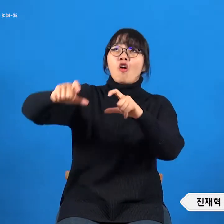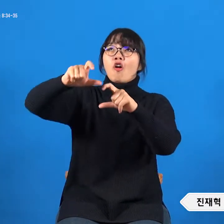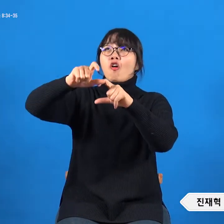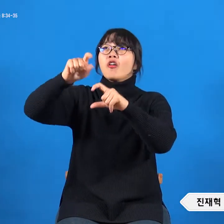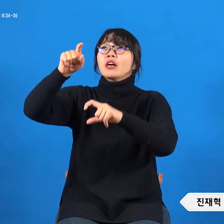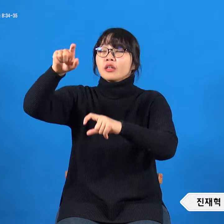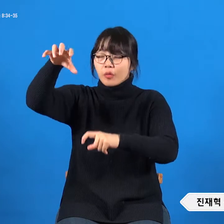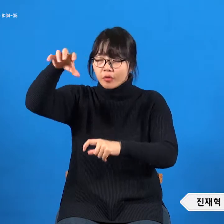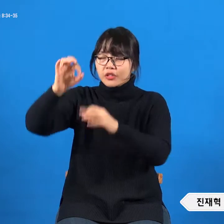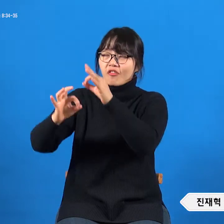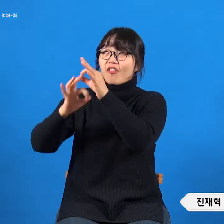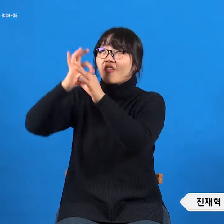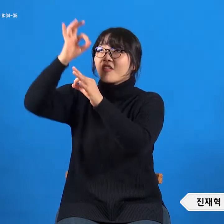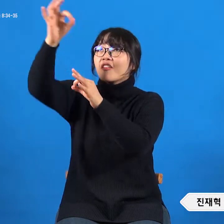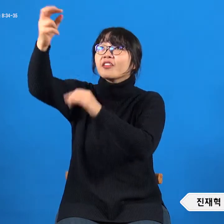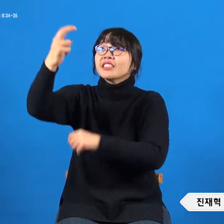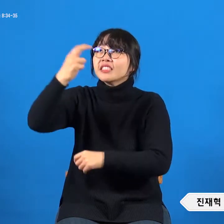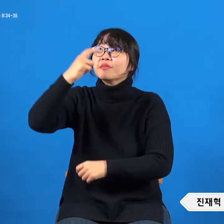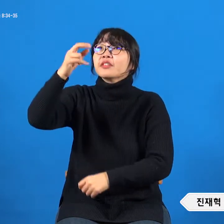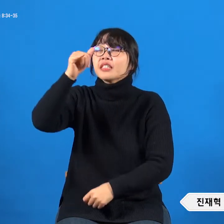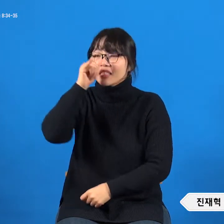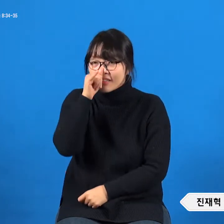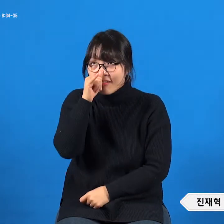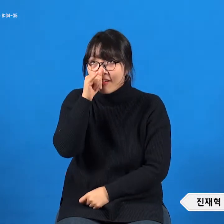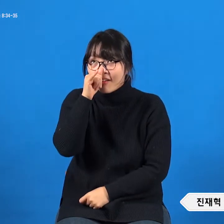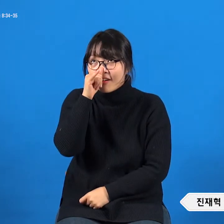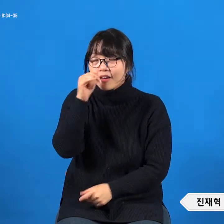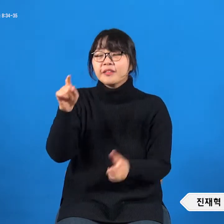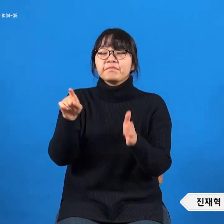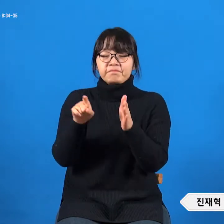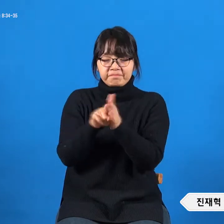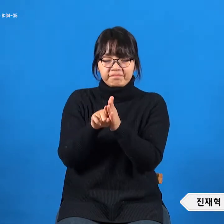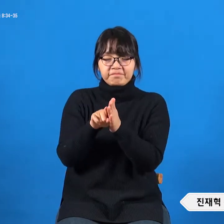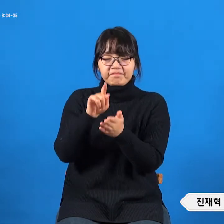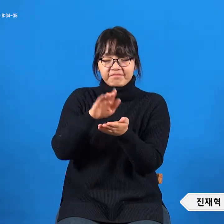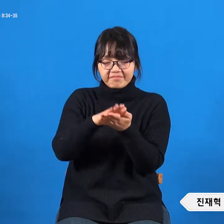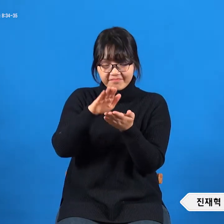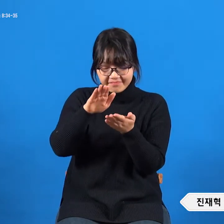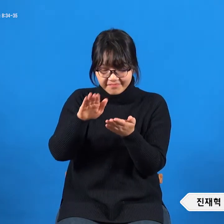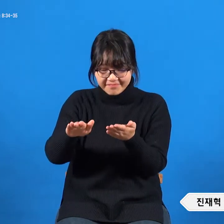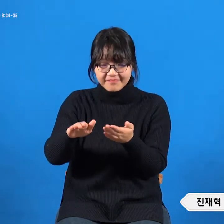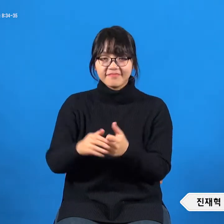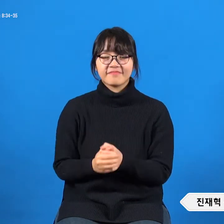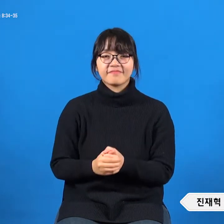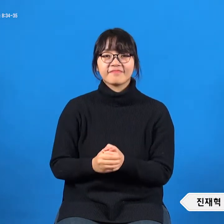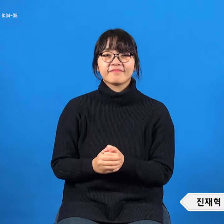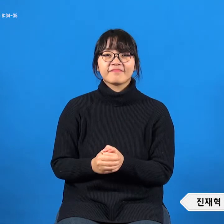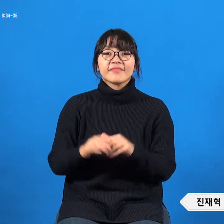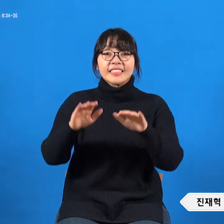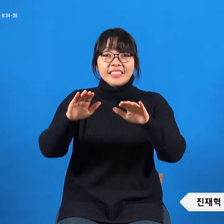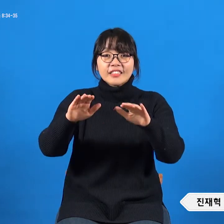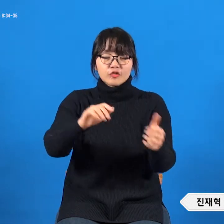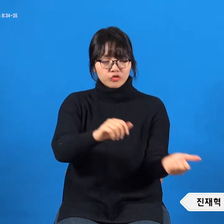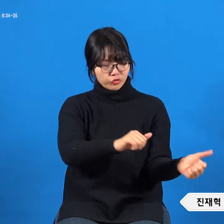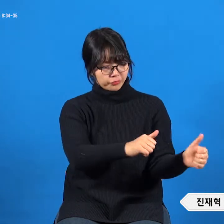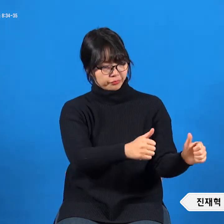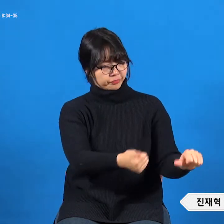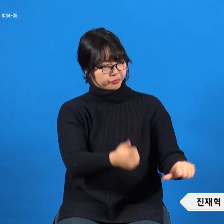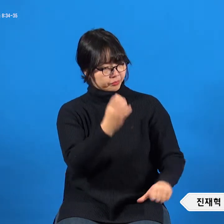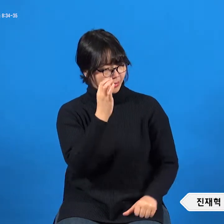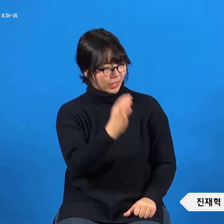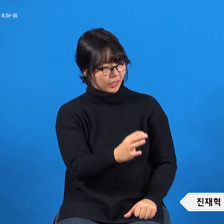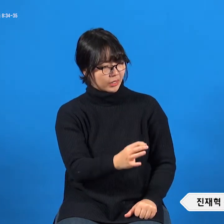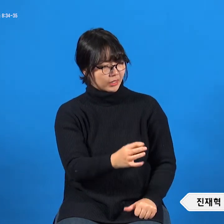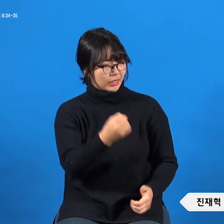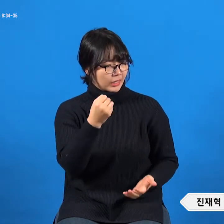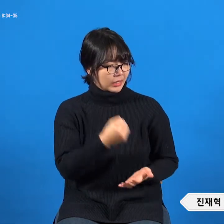곳으로 이동해 가고 이사해 가는 하나님의 축복의 방편인 것을, 그래서 그 죽음을 보면서도